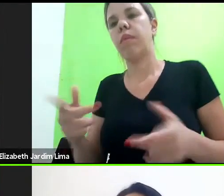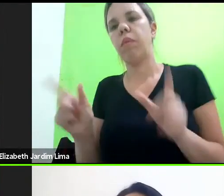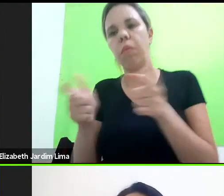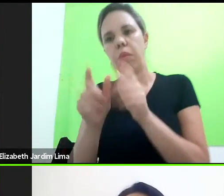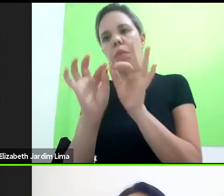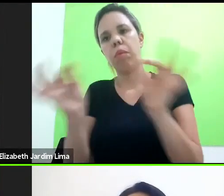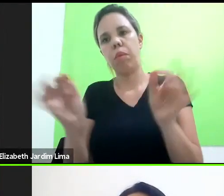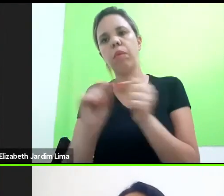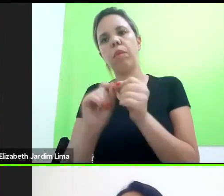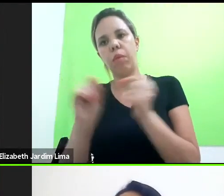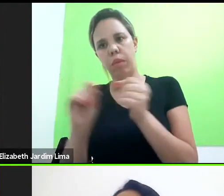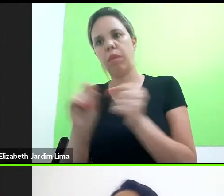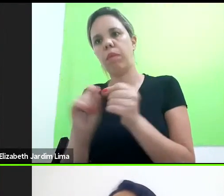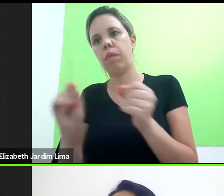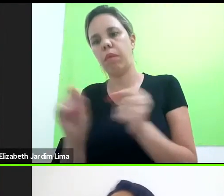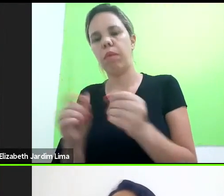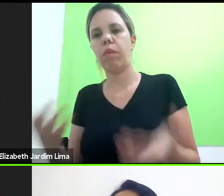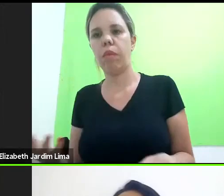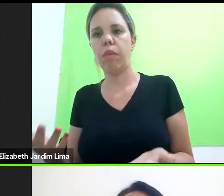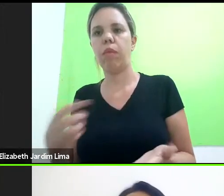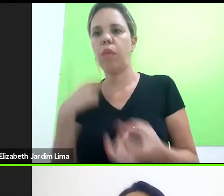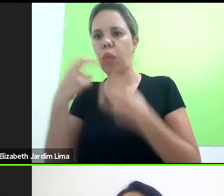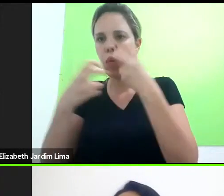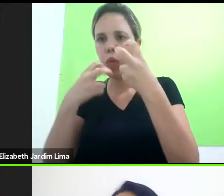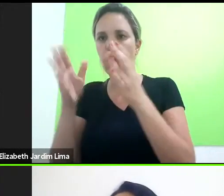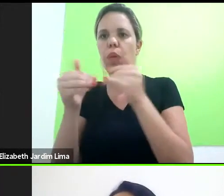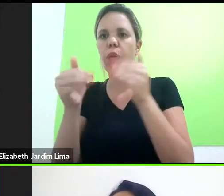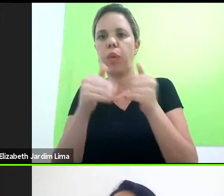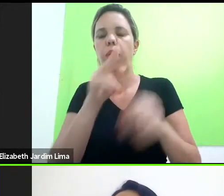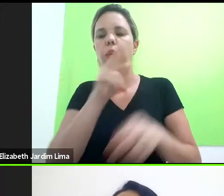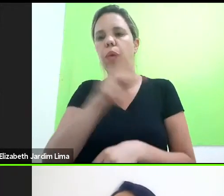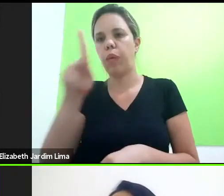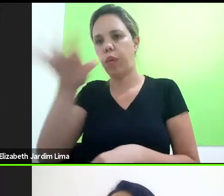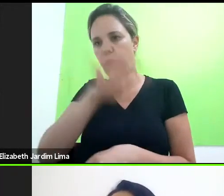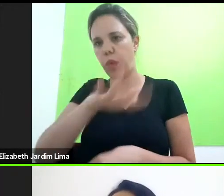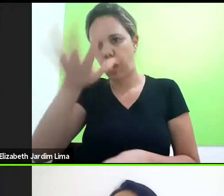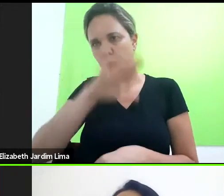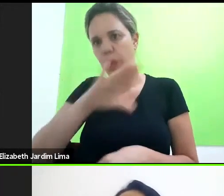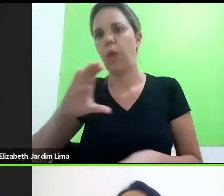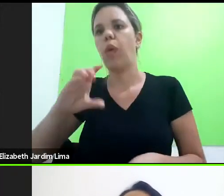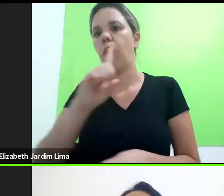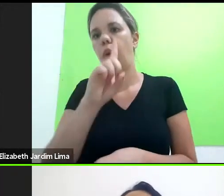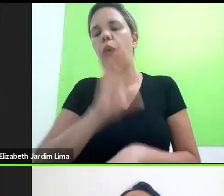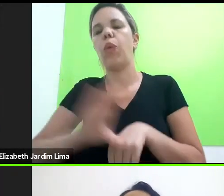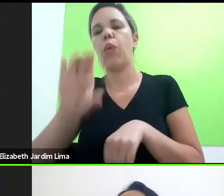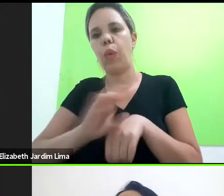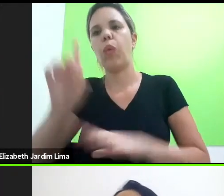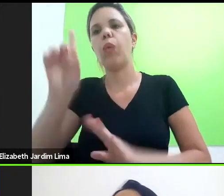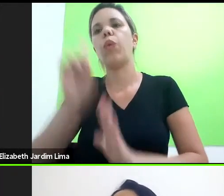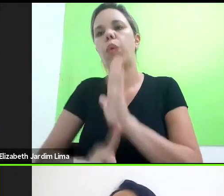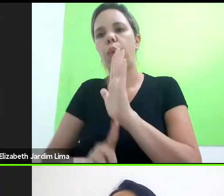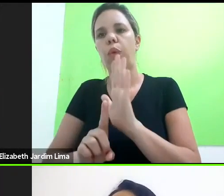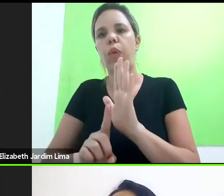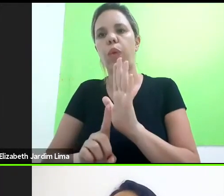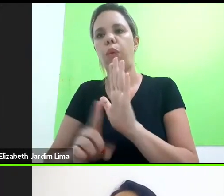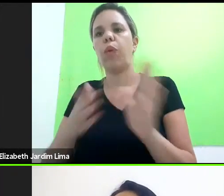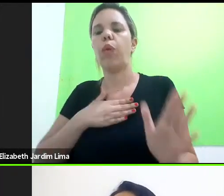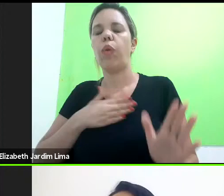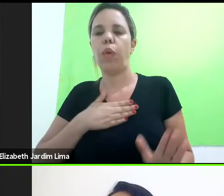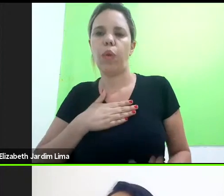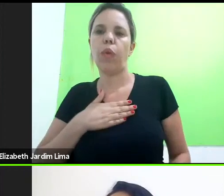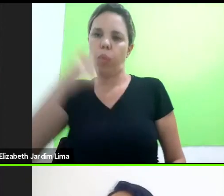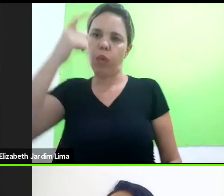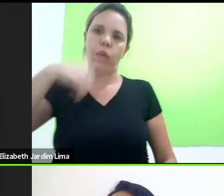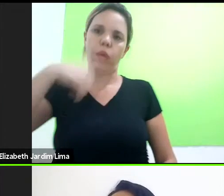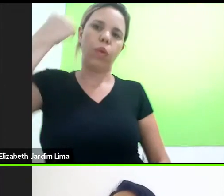ser feitas, inclusive a gente clama aos professores e professoras, aos coordenadores de curso de direito. No meu caso, assim, do